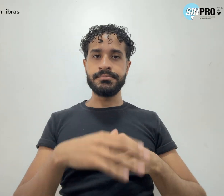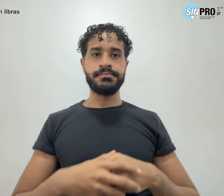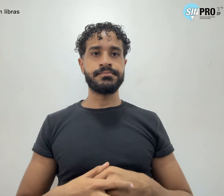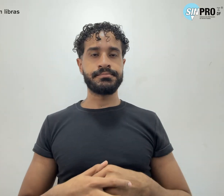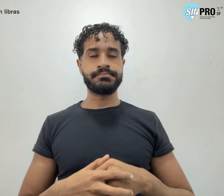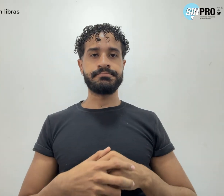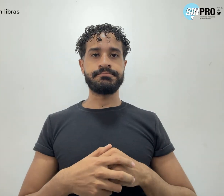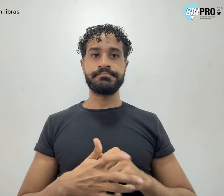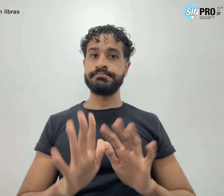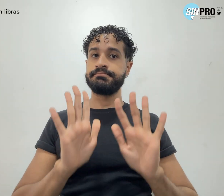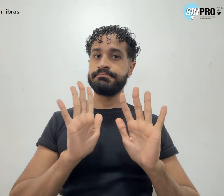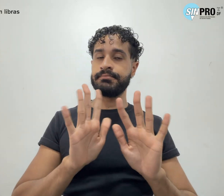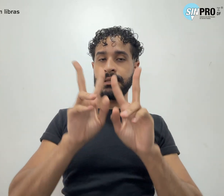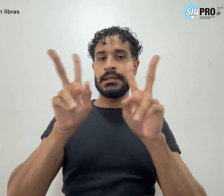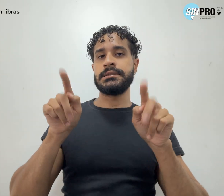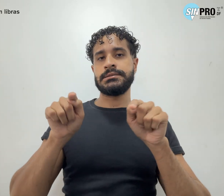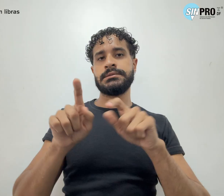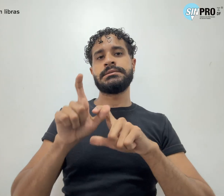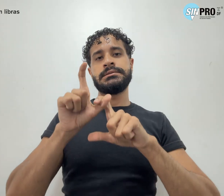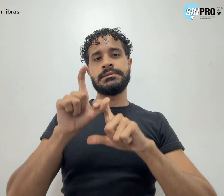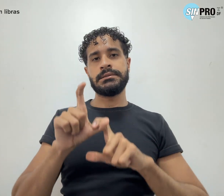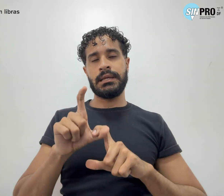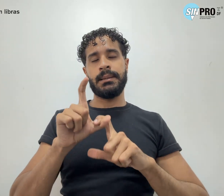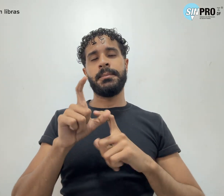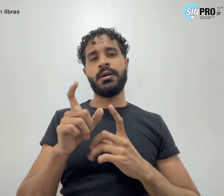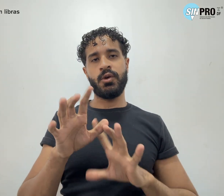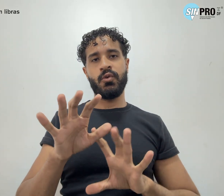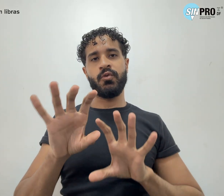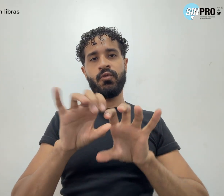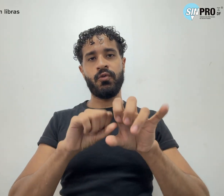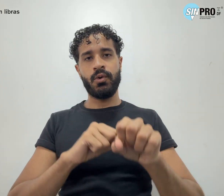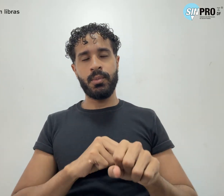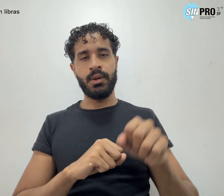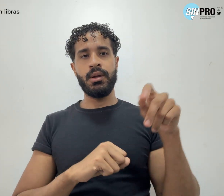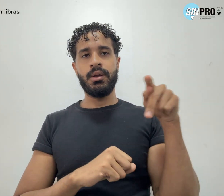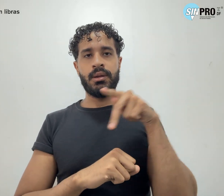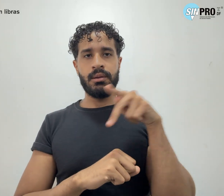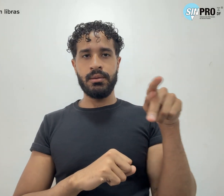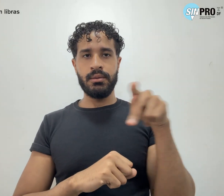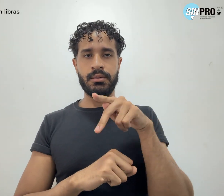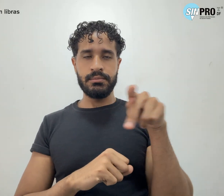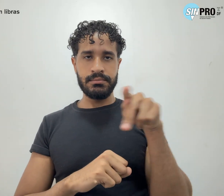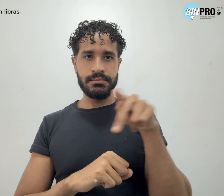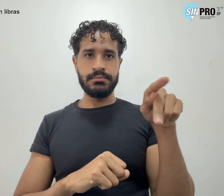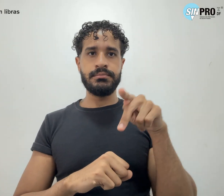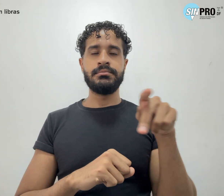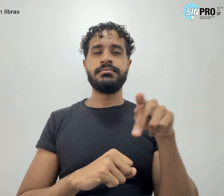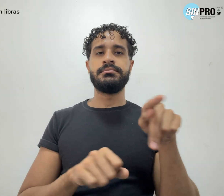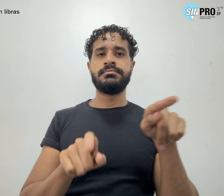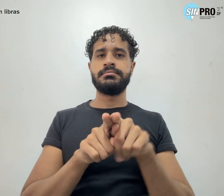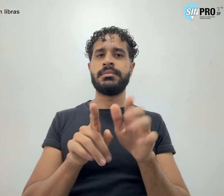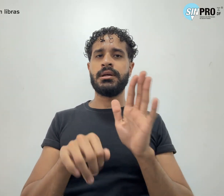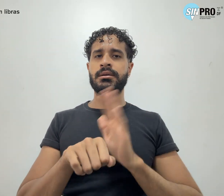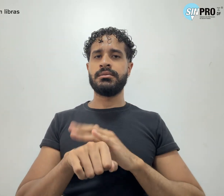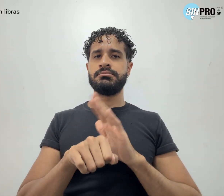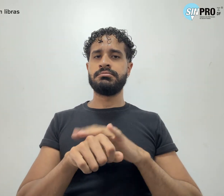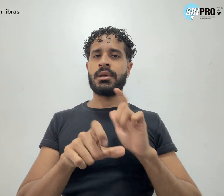Contudo, isso depende da formação do professor e das professoras, da autonomia pedagógica e